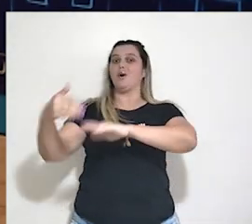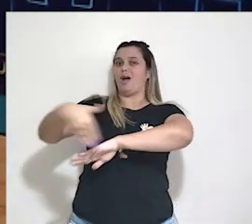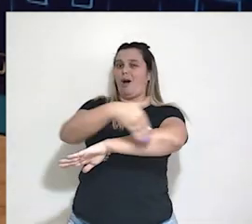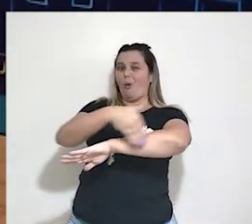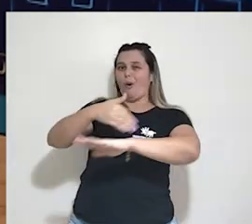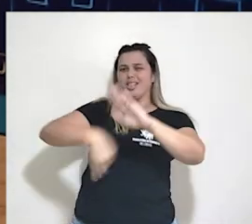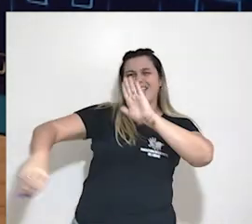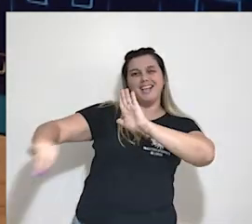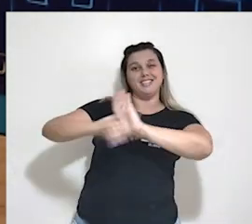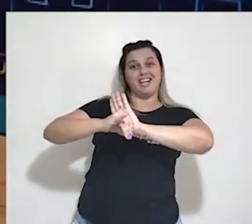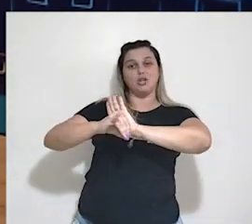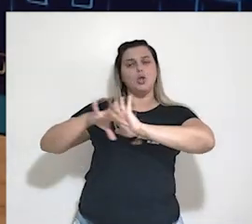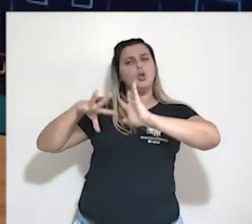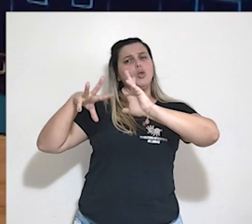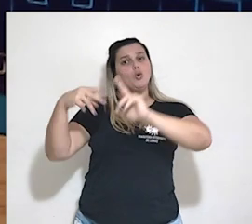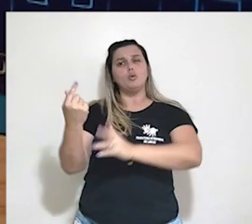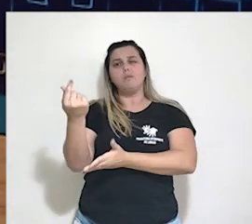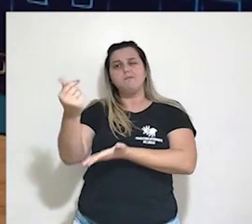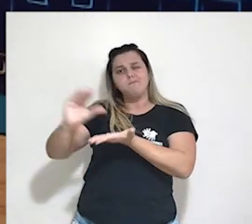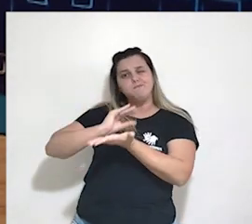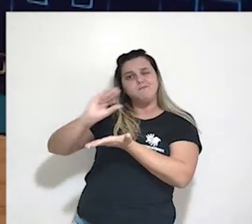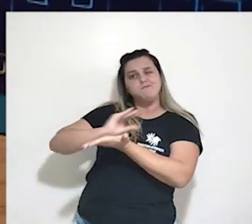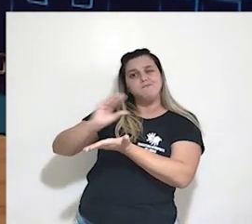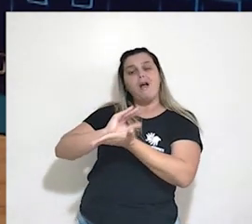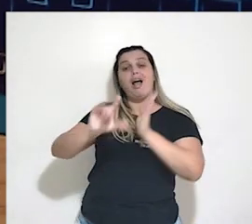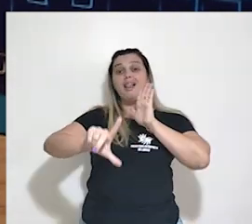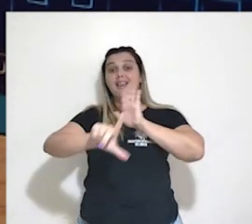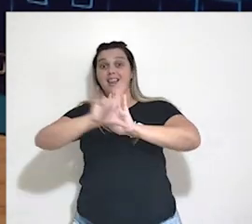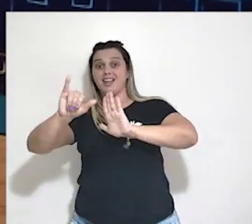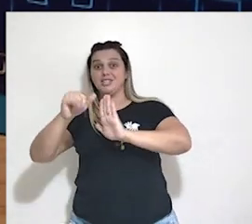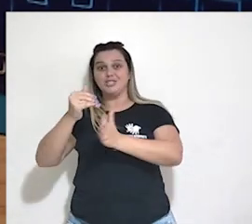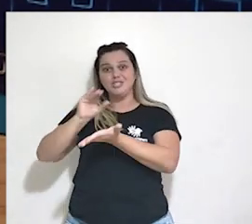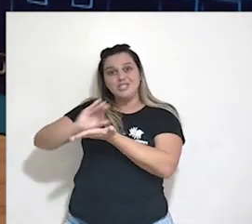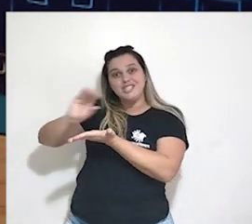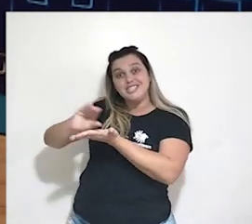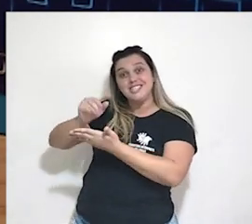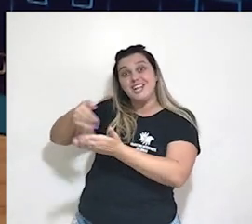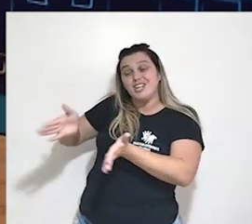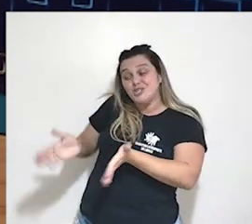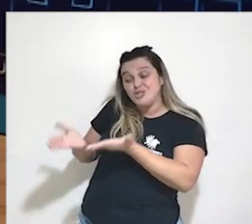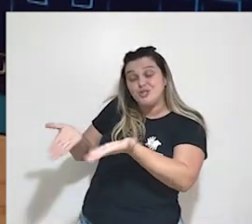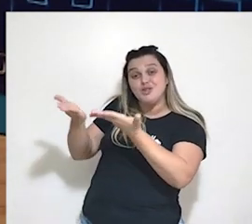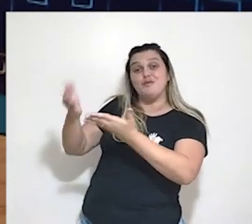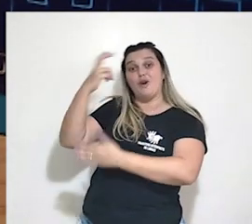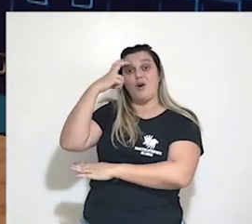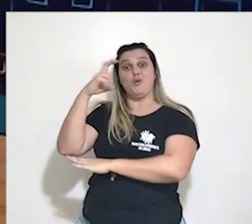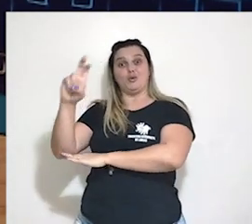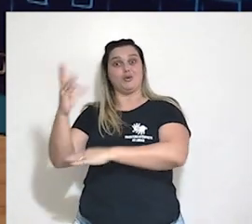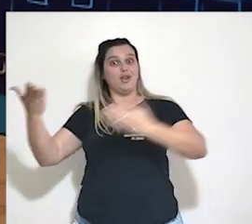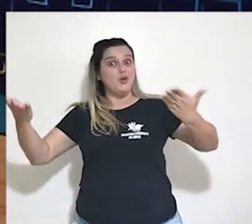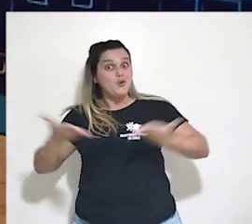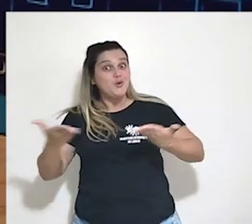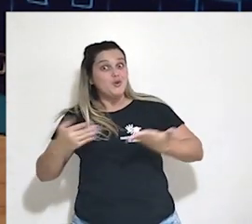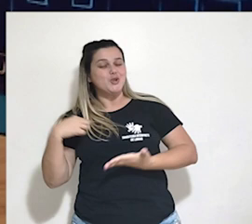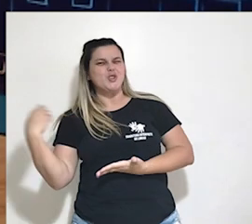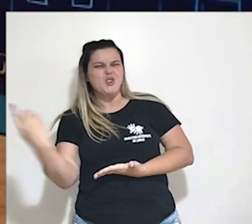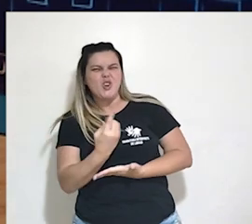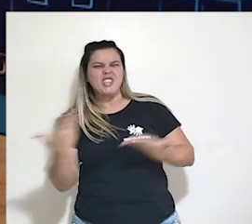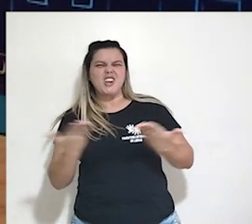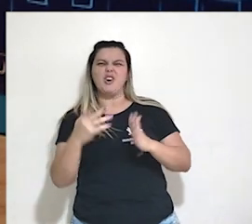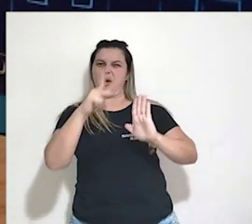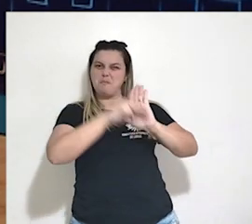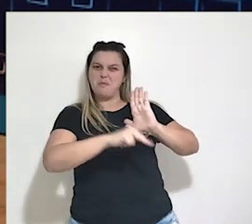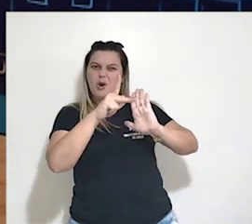nosso programa é financiado pela Lei de Incentivo à Cultura. E vamos aqui, nesse espaço, dar voz a